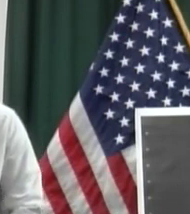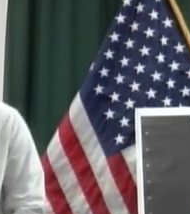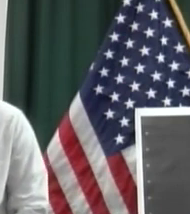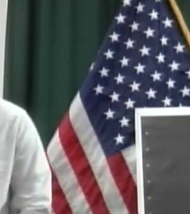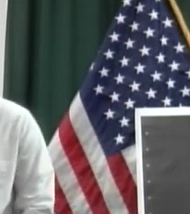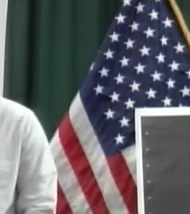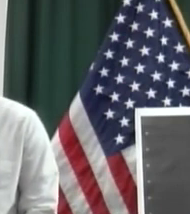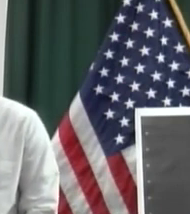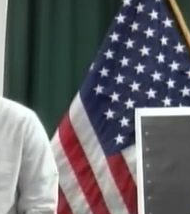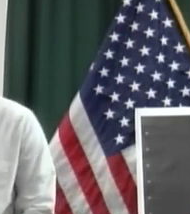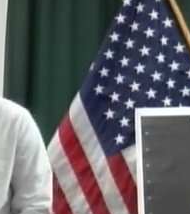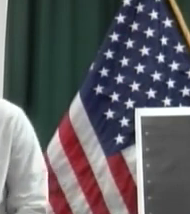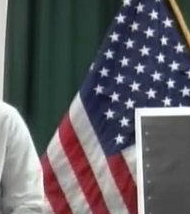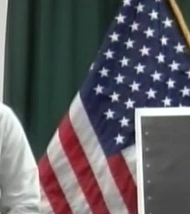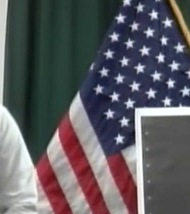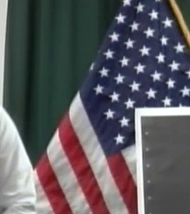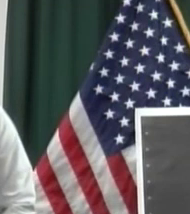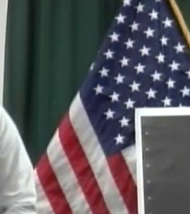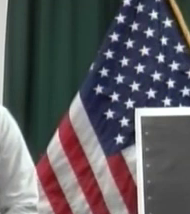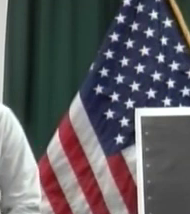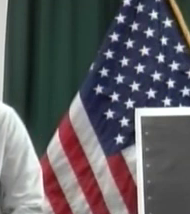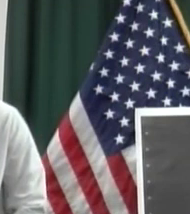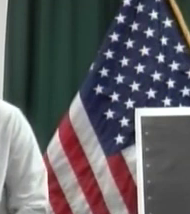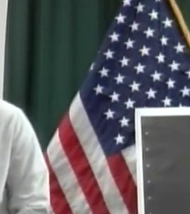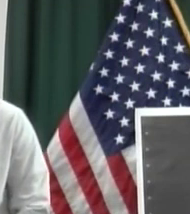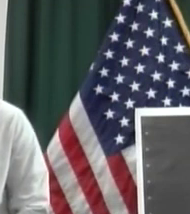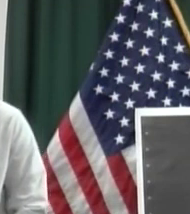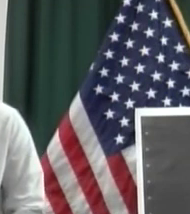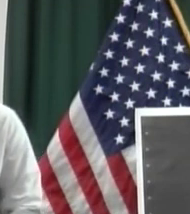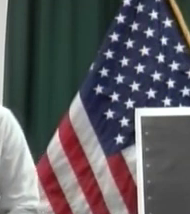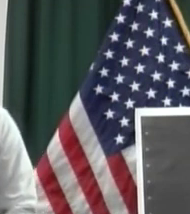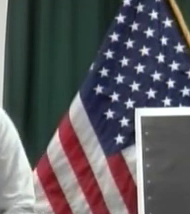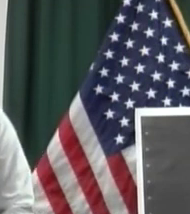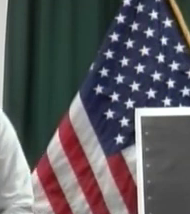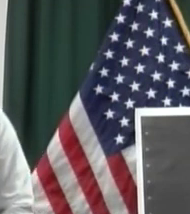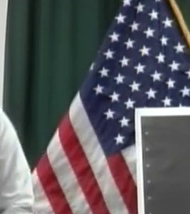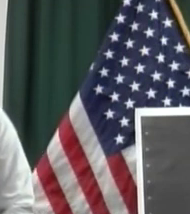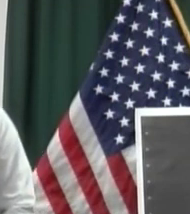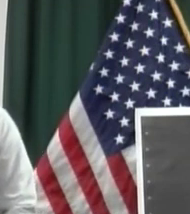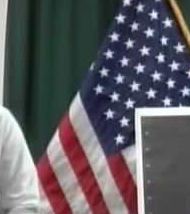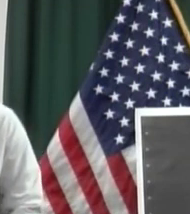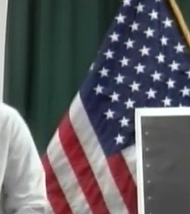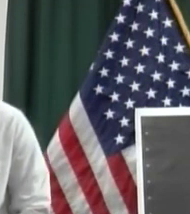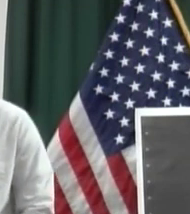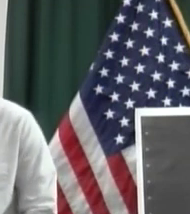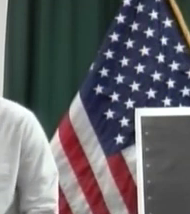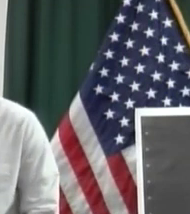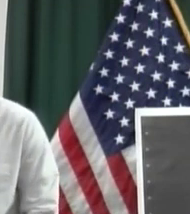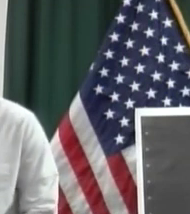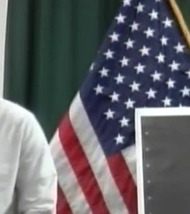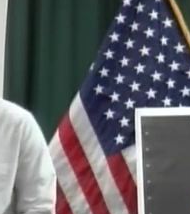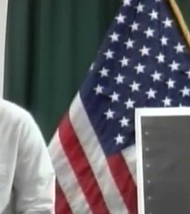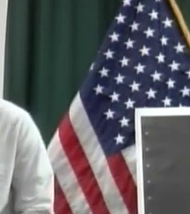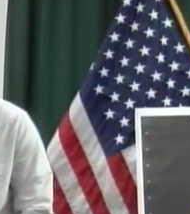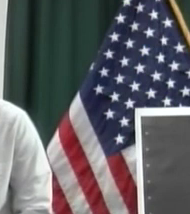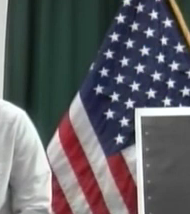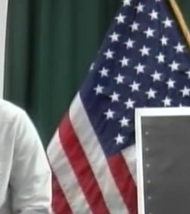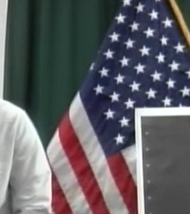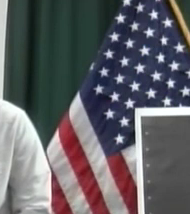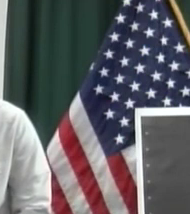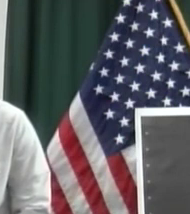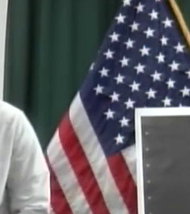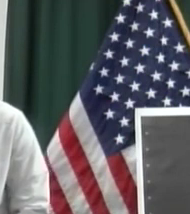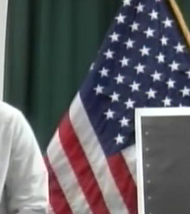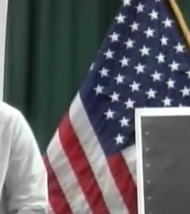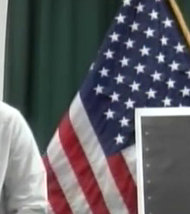de recuerdo del día, conmemoración en momento a los héroes del Condado de Seminole.